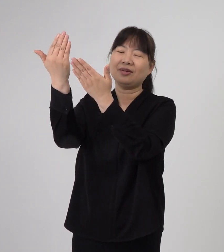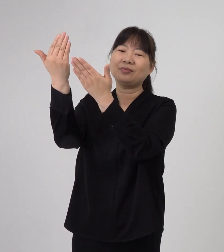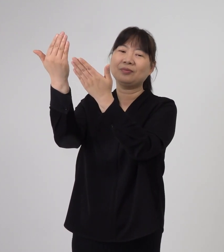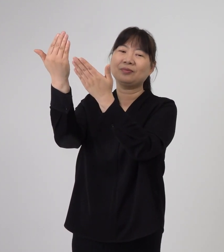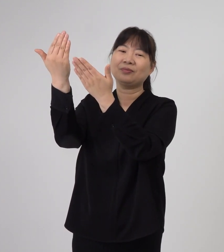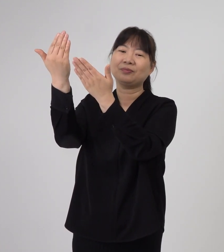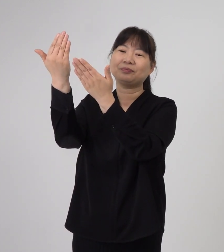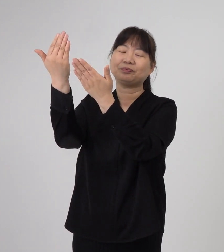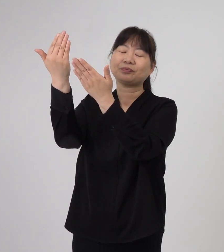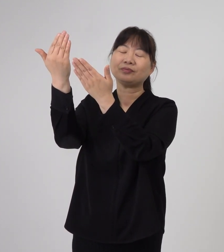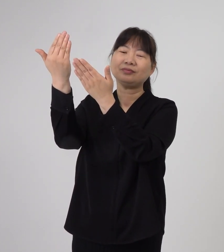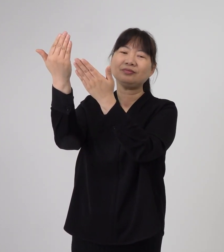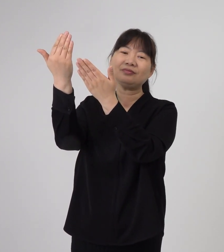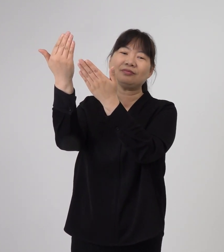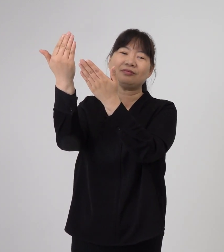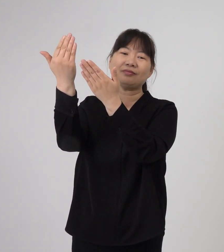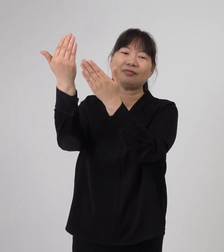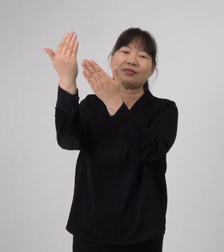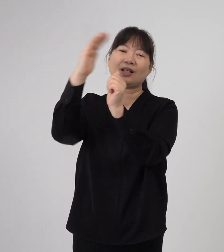게 비전이에요.